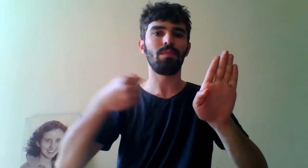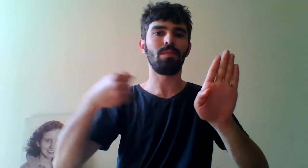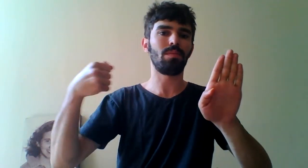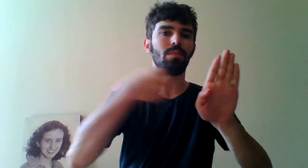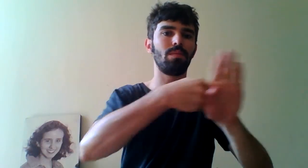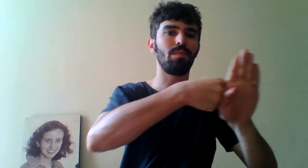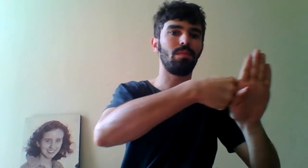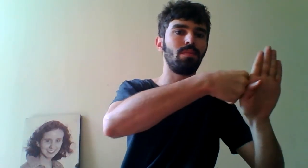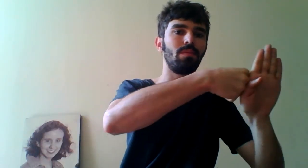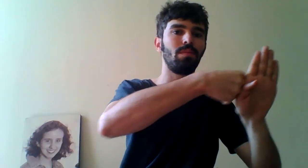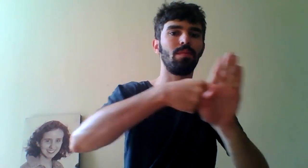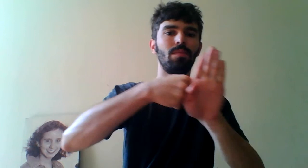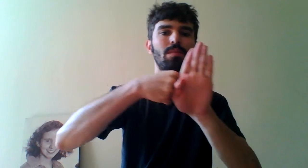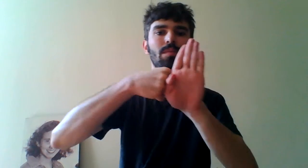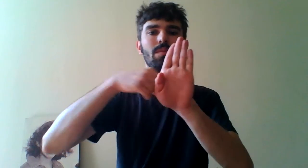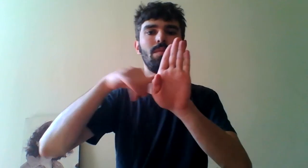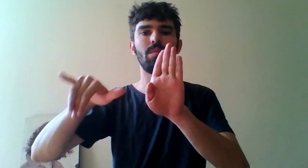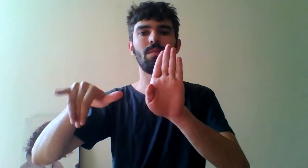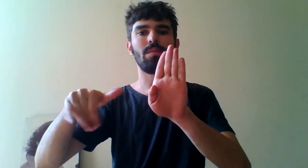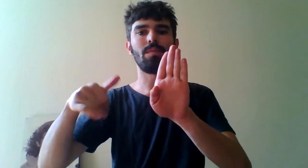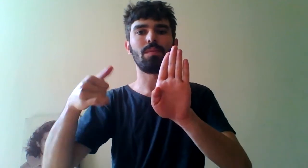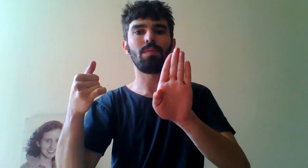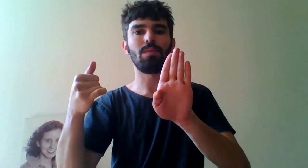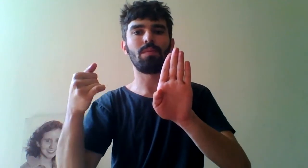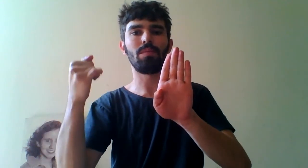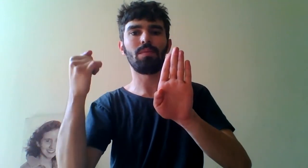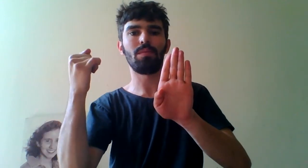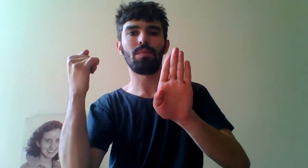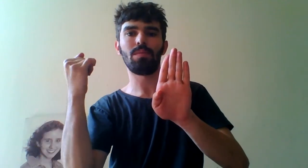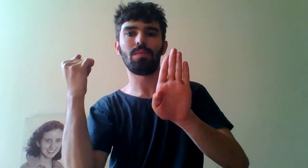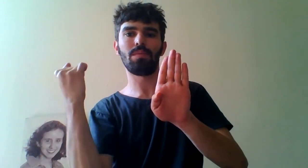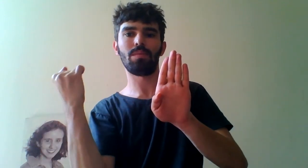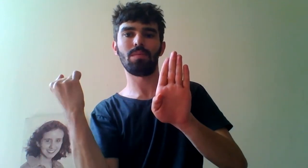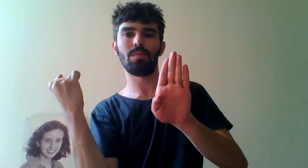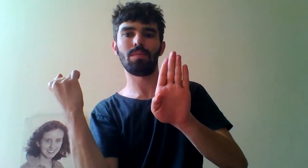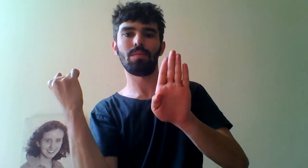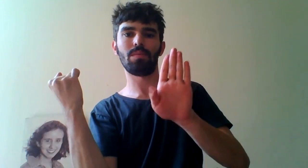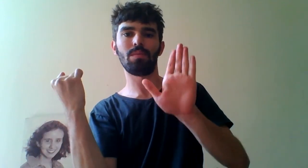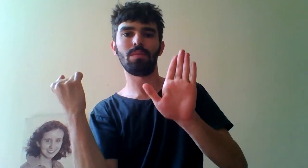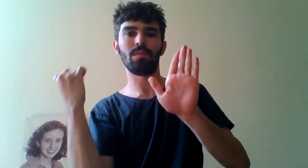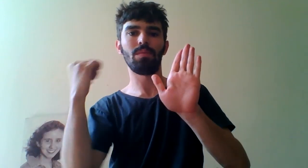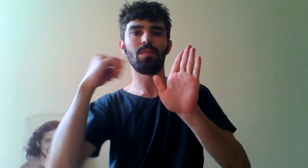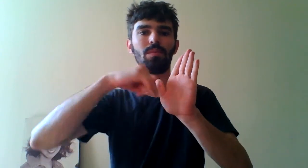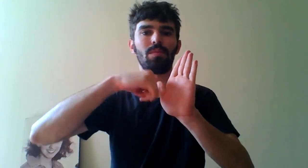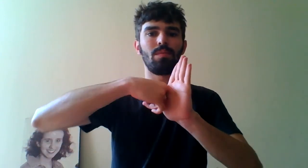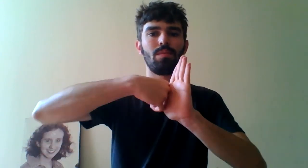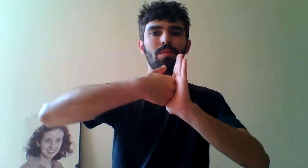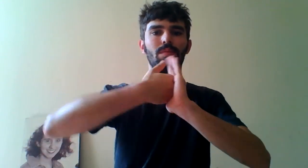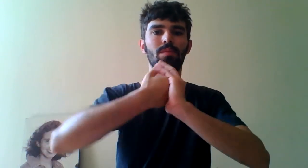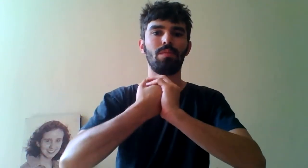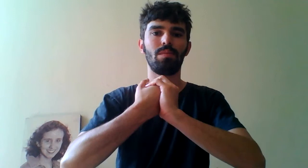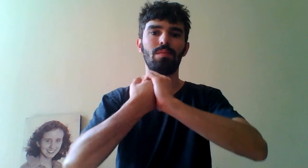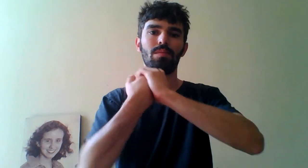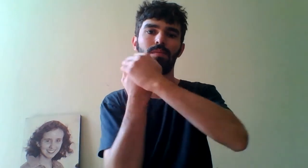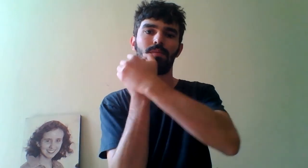no meu peito Porto de saudade Eu choro Não tem que estar contigo No seu abogê E te